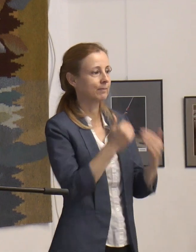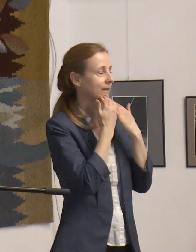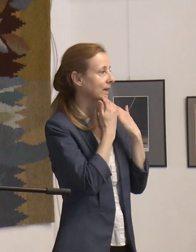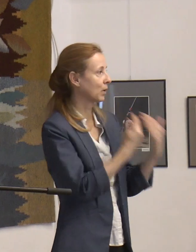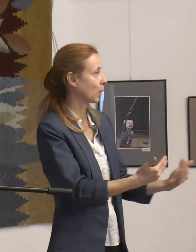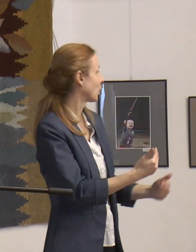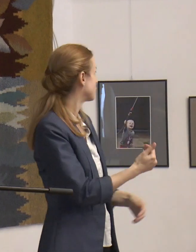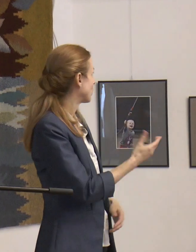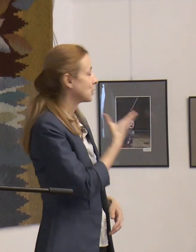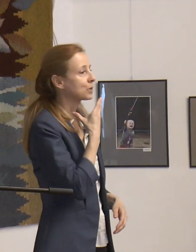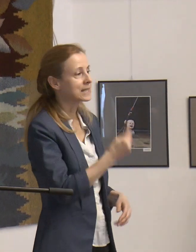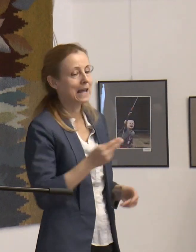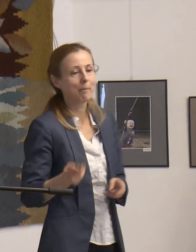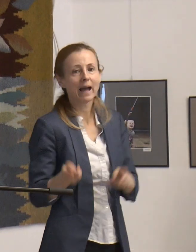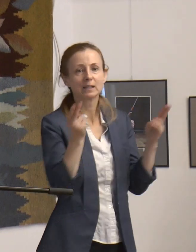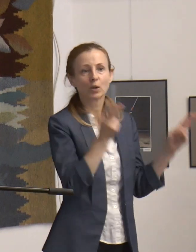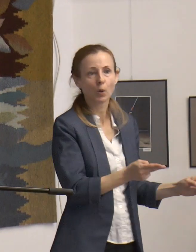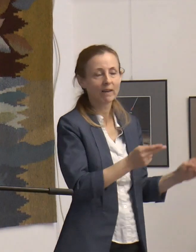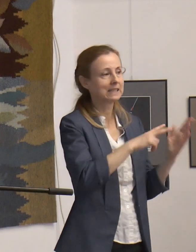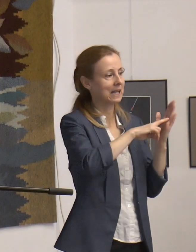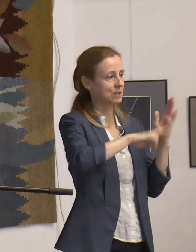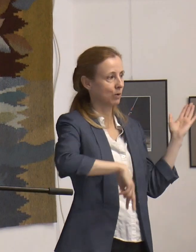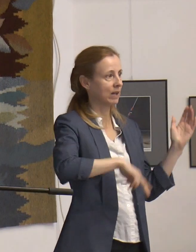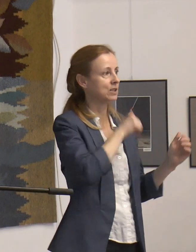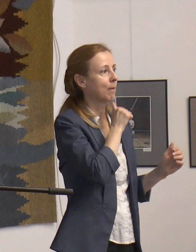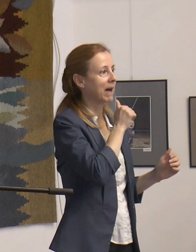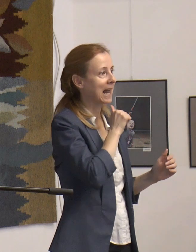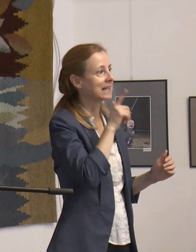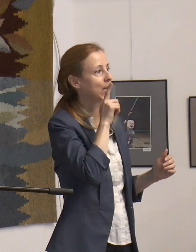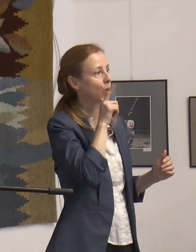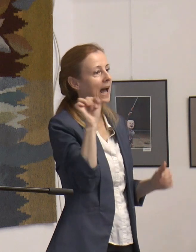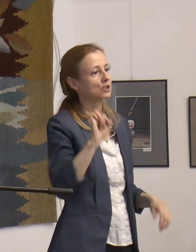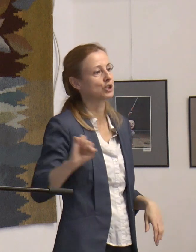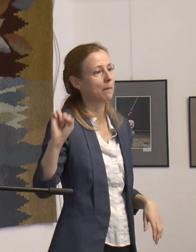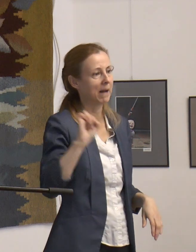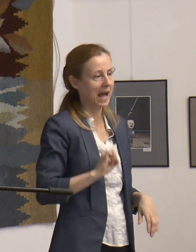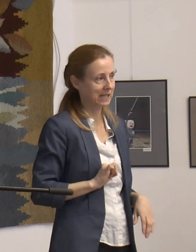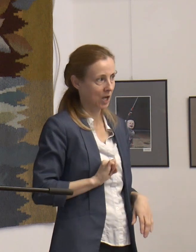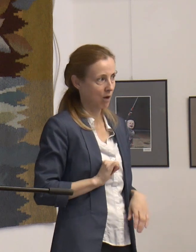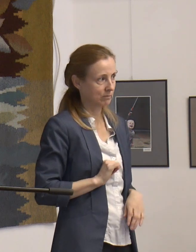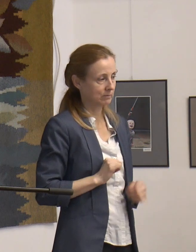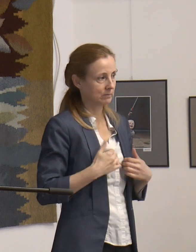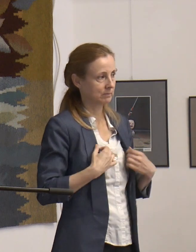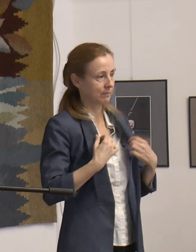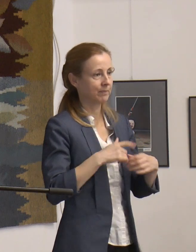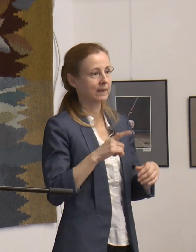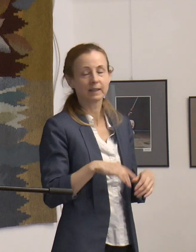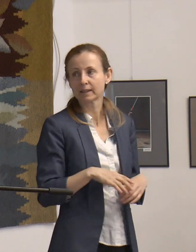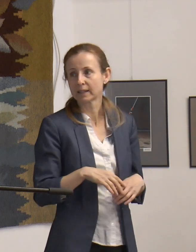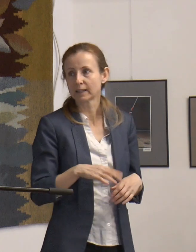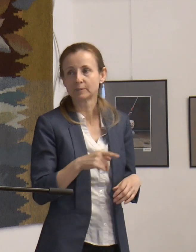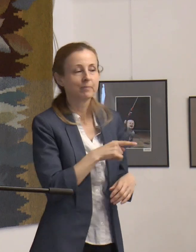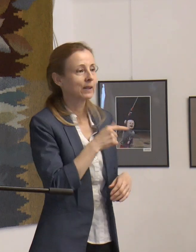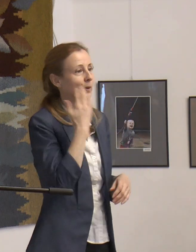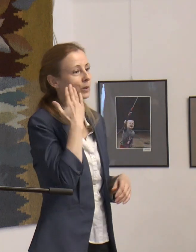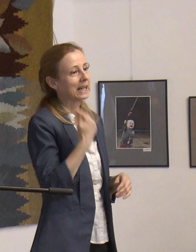Köszönjük szépen, és a következő versmondó, Nemrendi Lukácsi Mária, aki nem tudtam